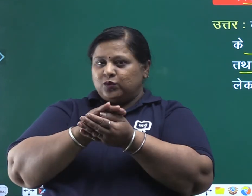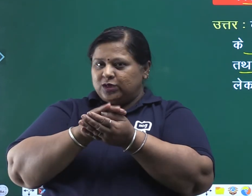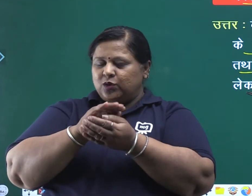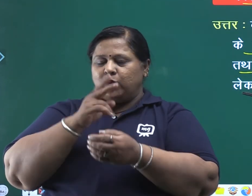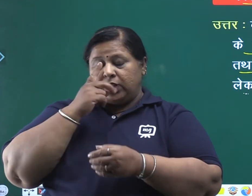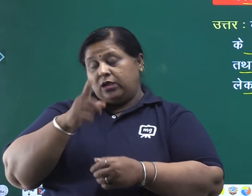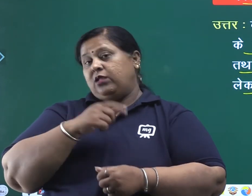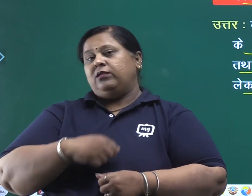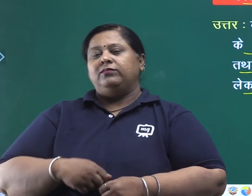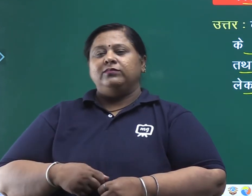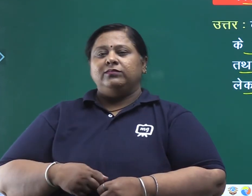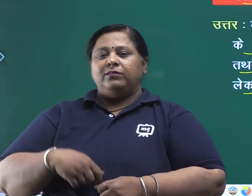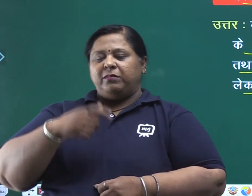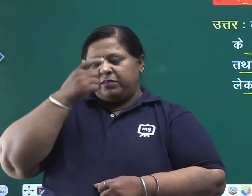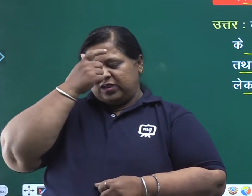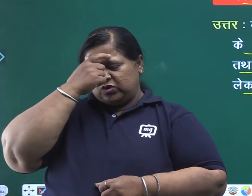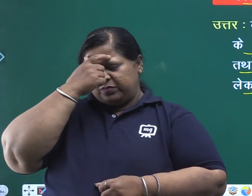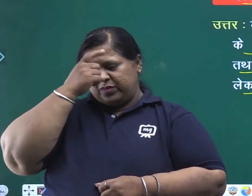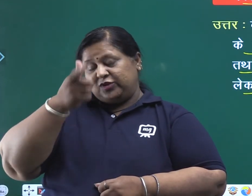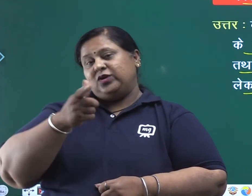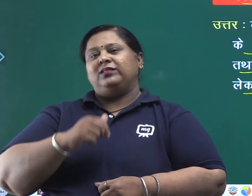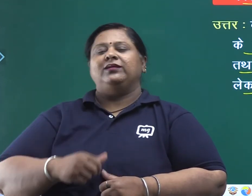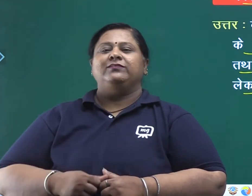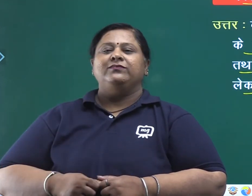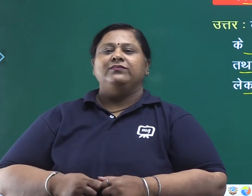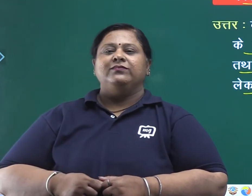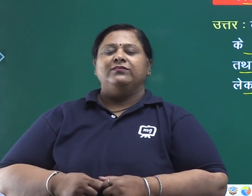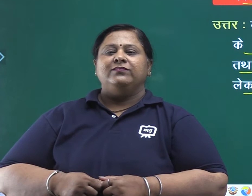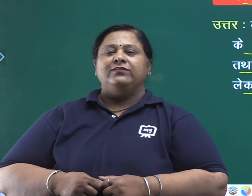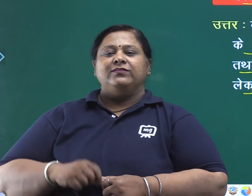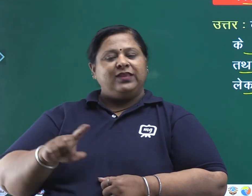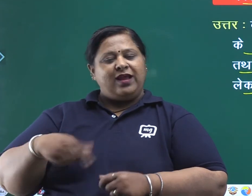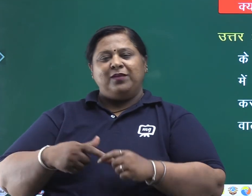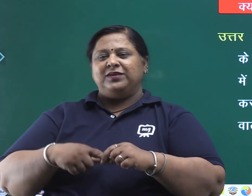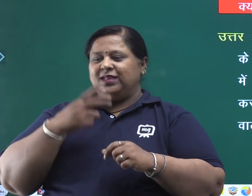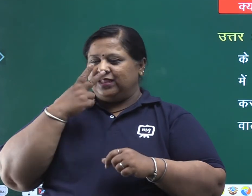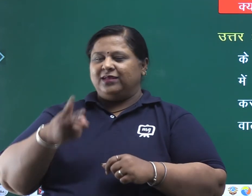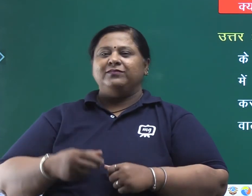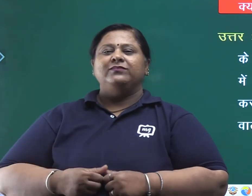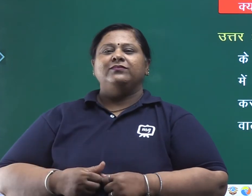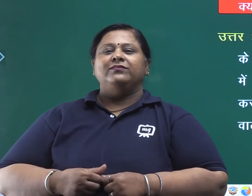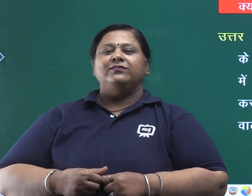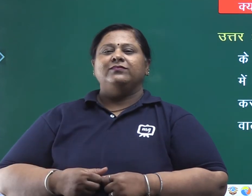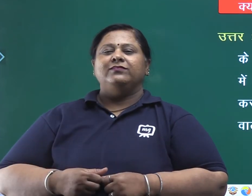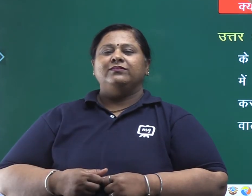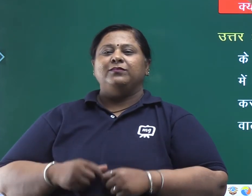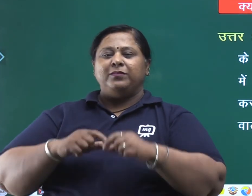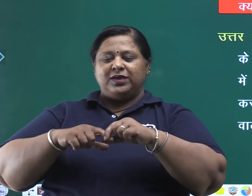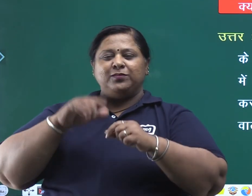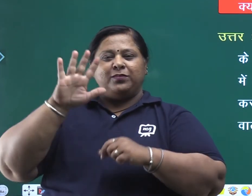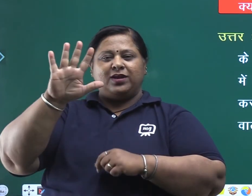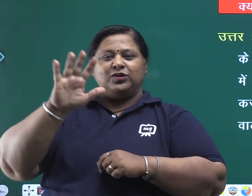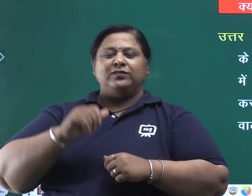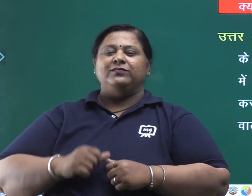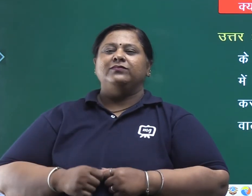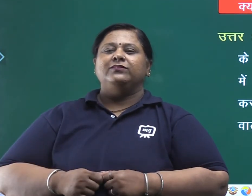सुरक्षा को लेकर परेशान थे। आगे का प्रश्न देखते हैं। प्रश्न 5,